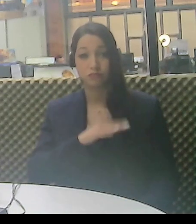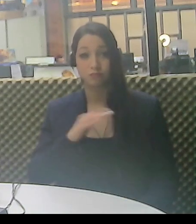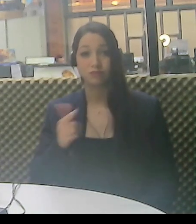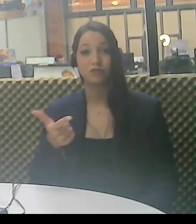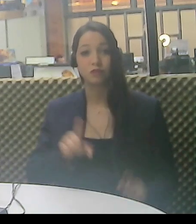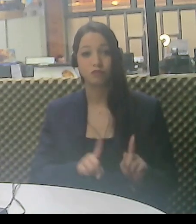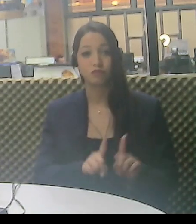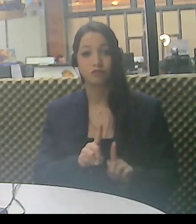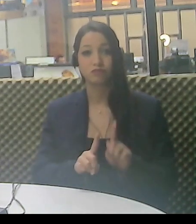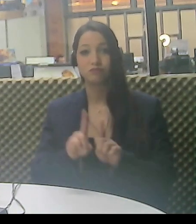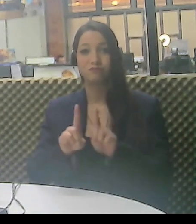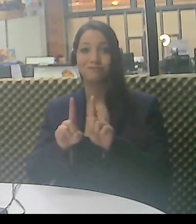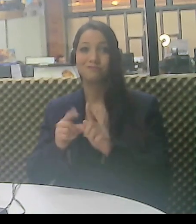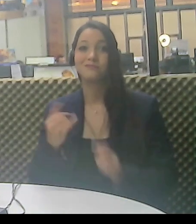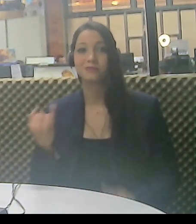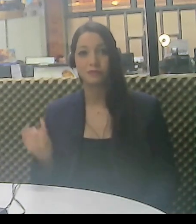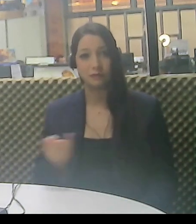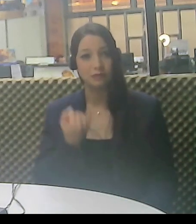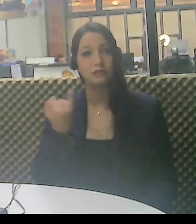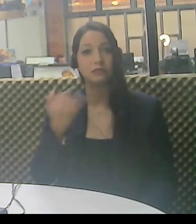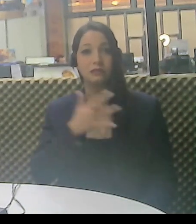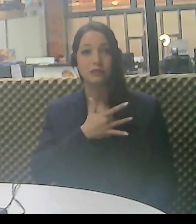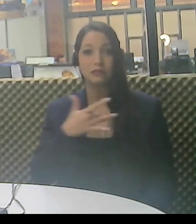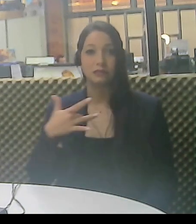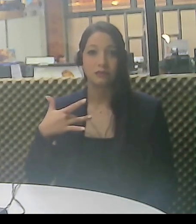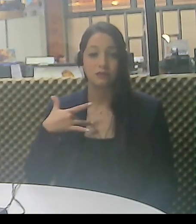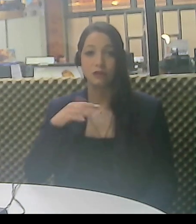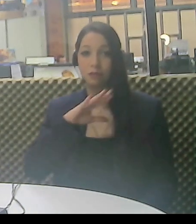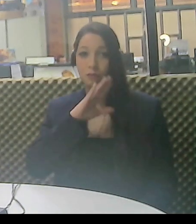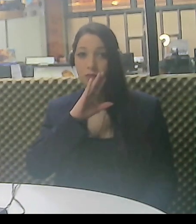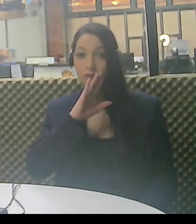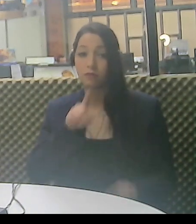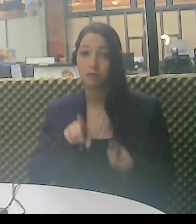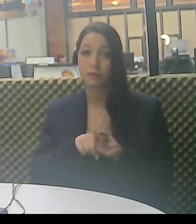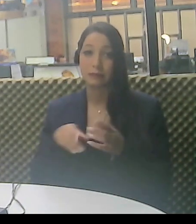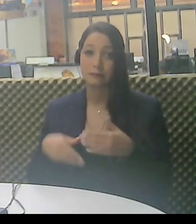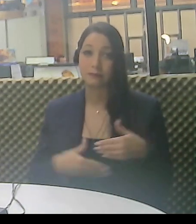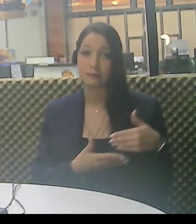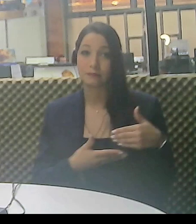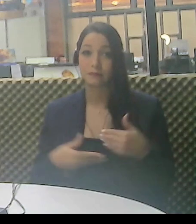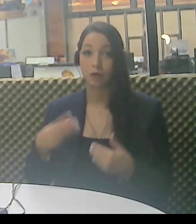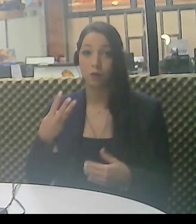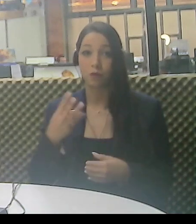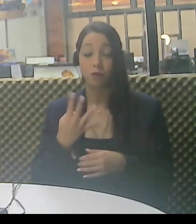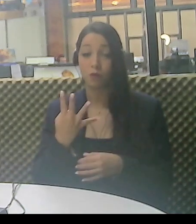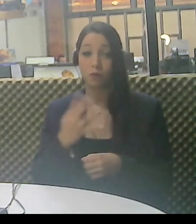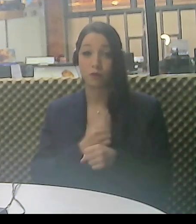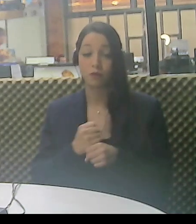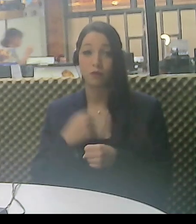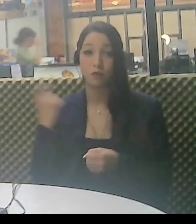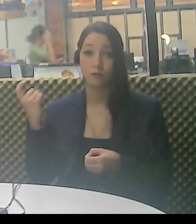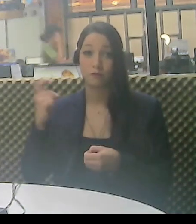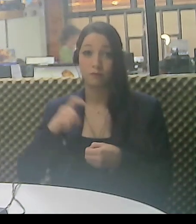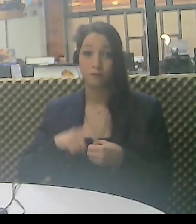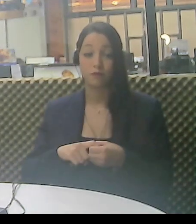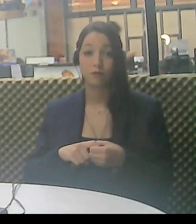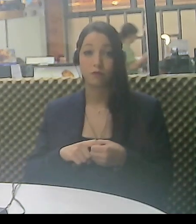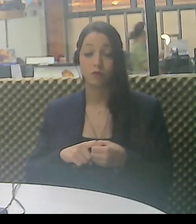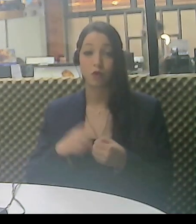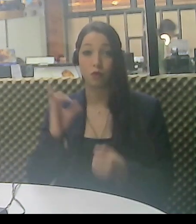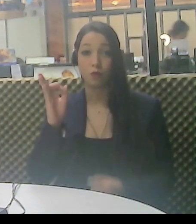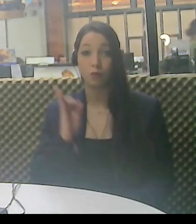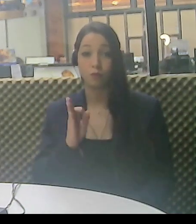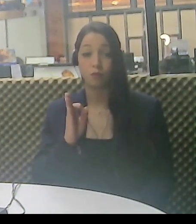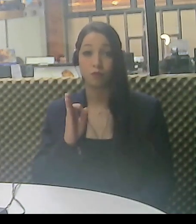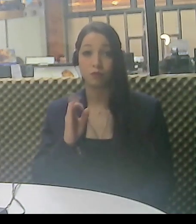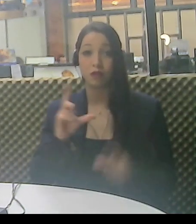E dada a relevância do programa para a saúde de mães e crianças, nos últimos 4 anos de retomada, o coeficiente de mortalidade